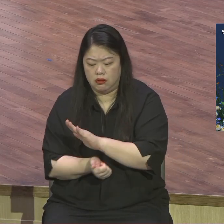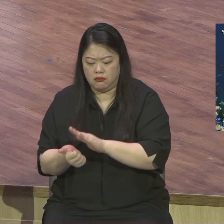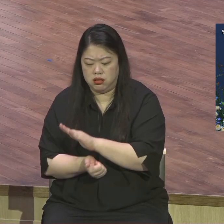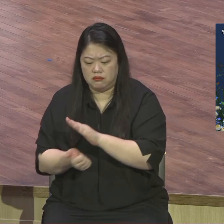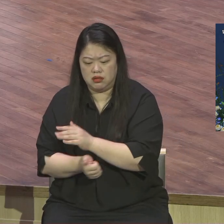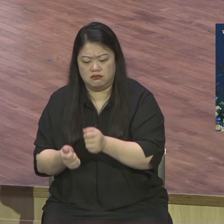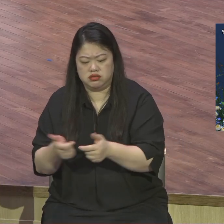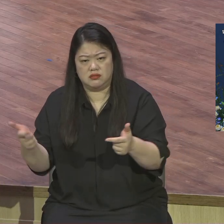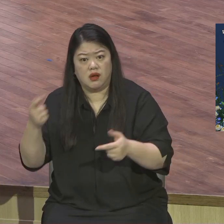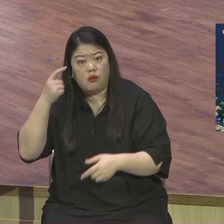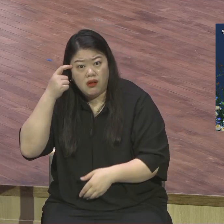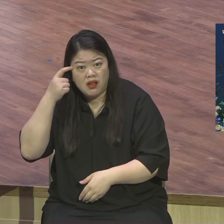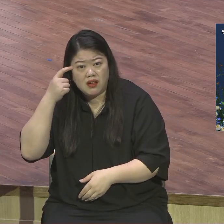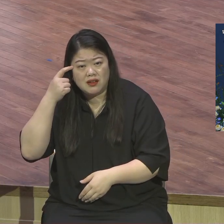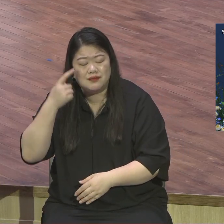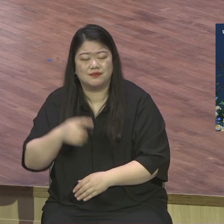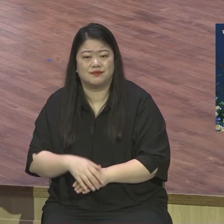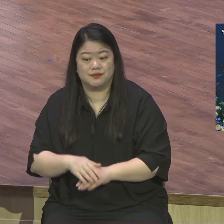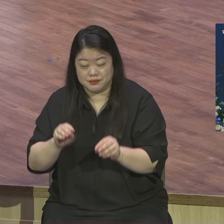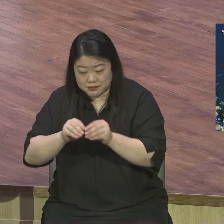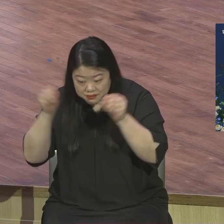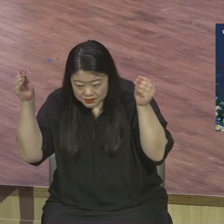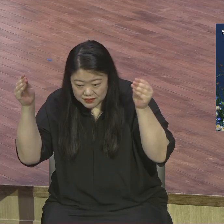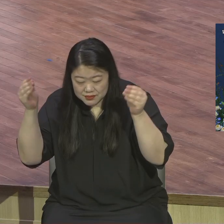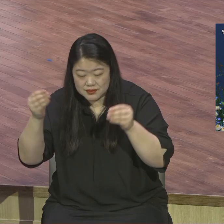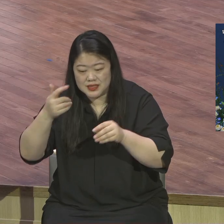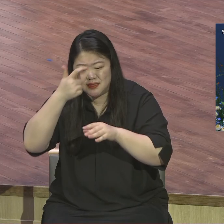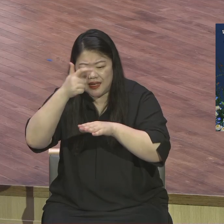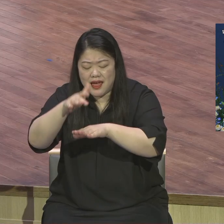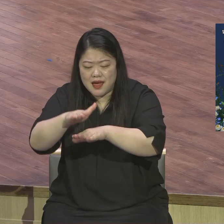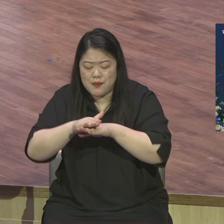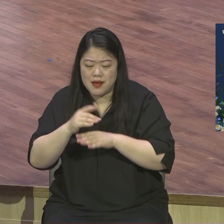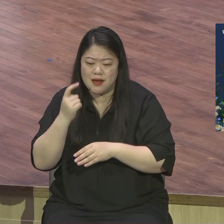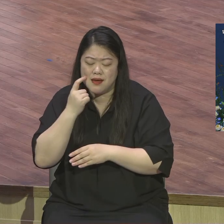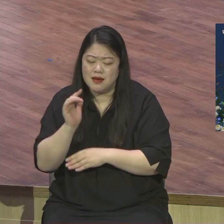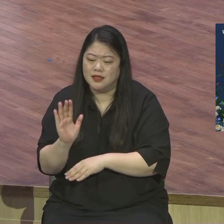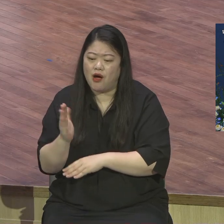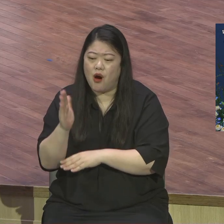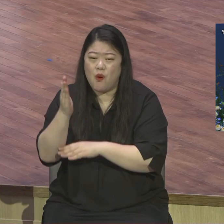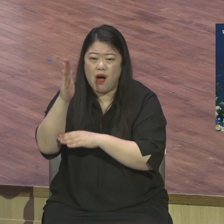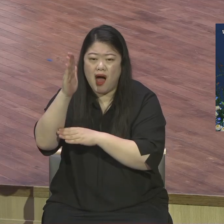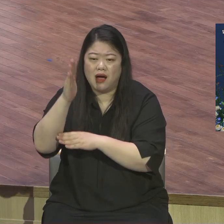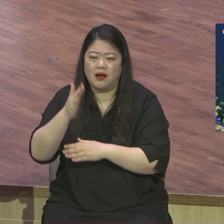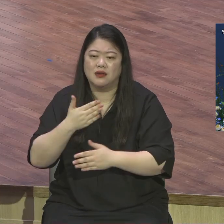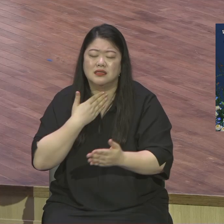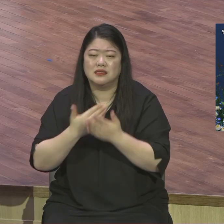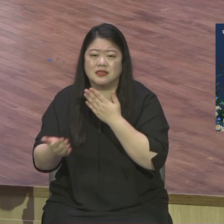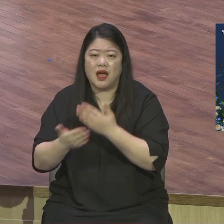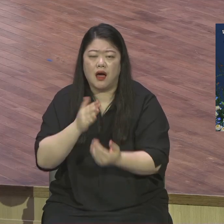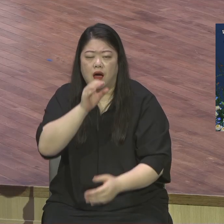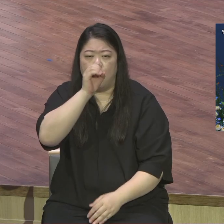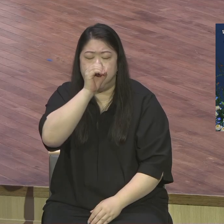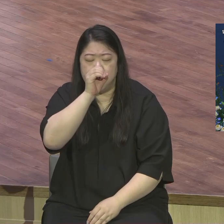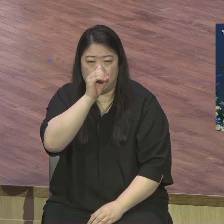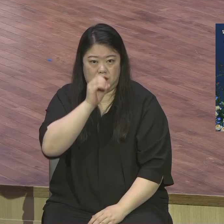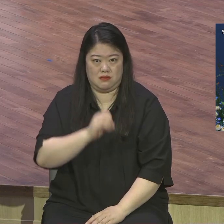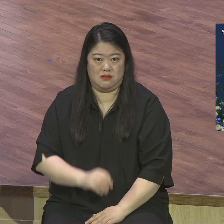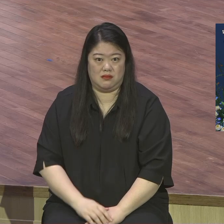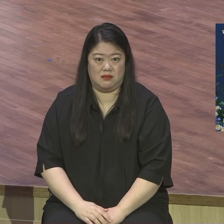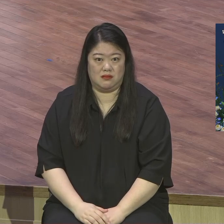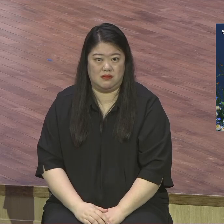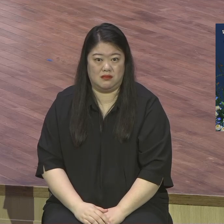예배의 영광을 경험하지 못했어. 예배의 실패했어. 아니